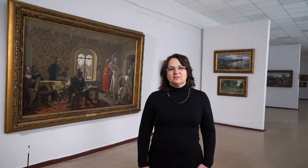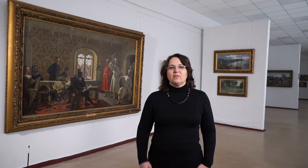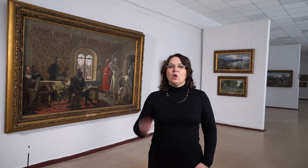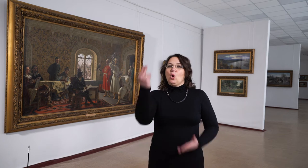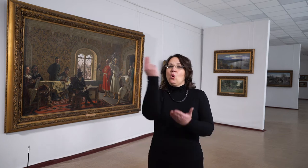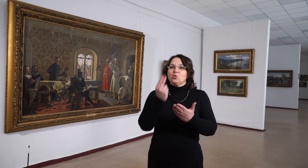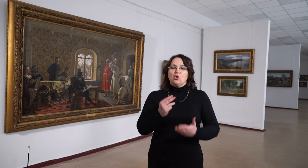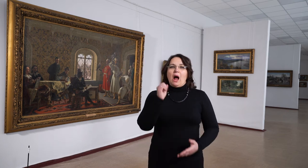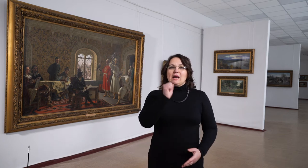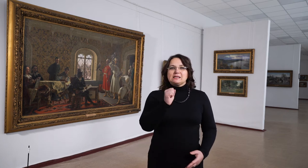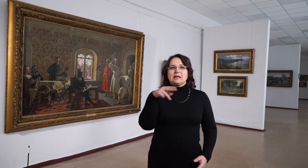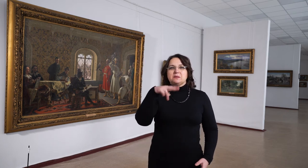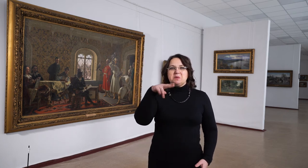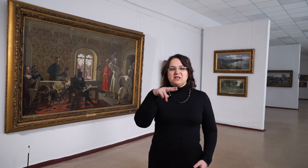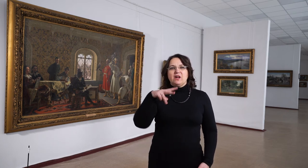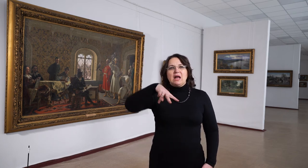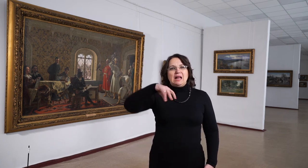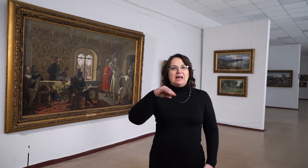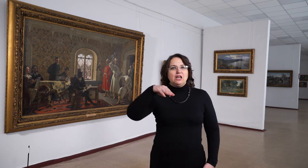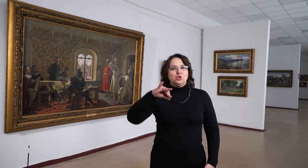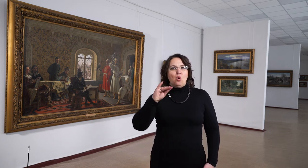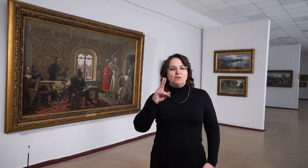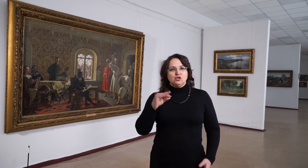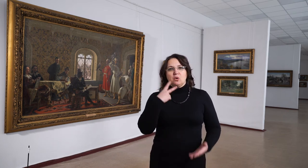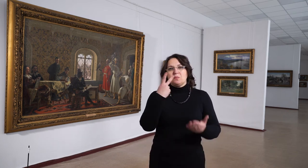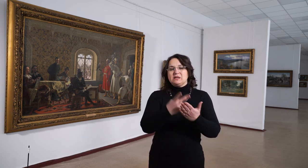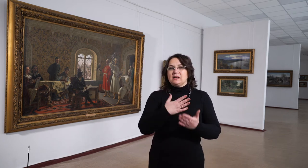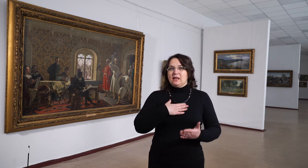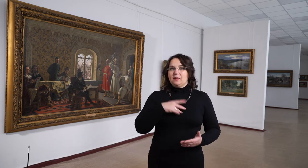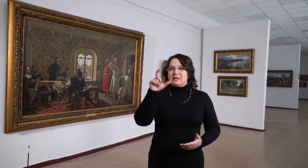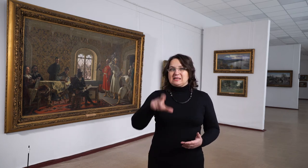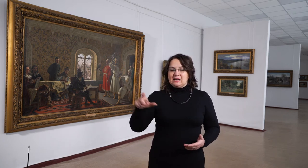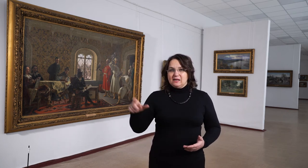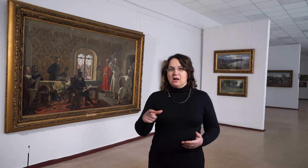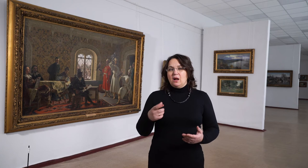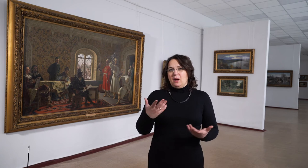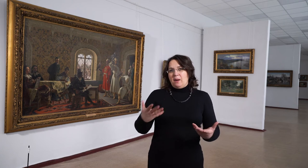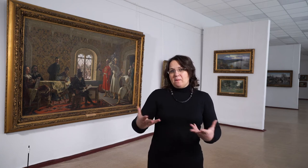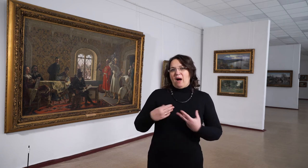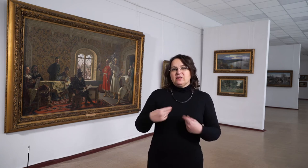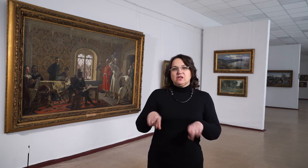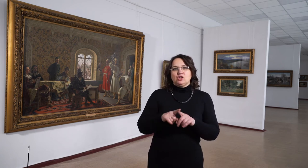Художник Александр Дмитриевич Литовченко представляет нам, зрителям, пафосное такое полотно с длинным